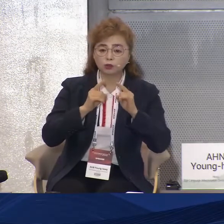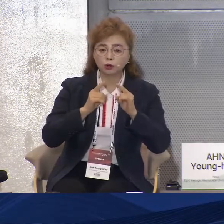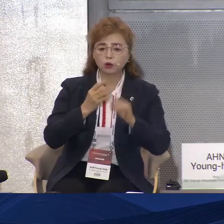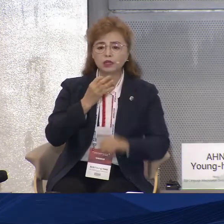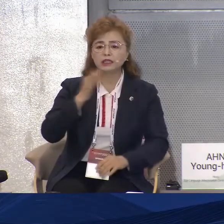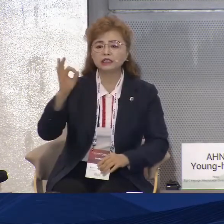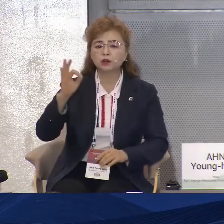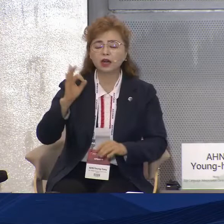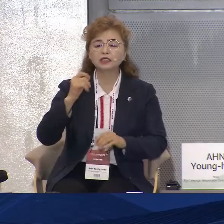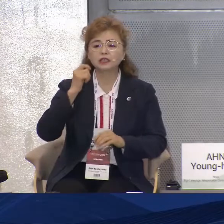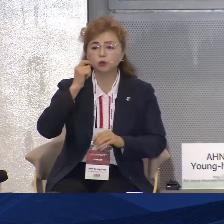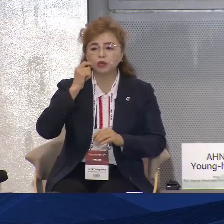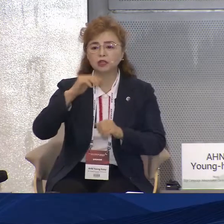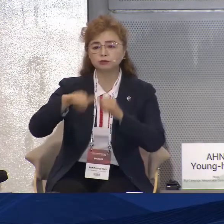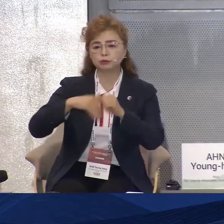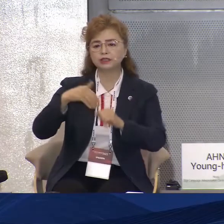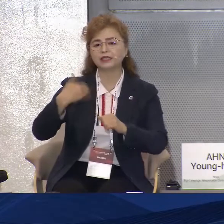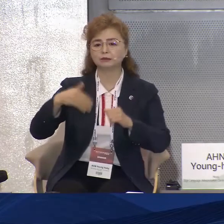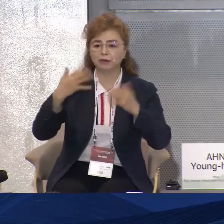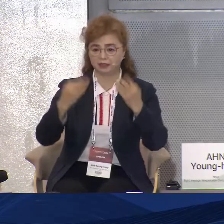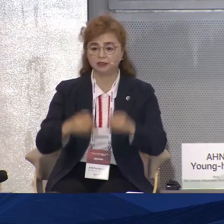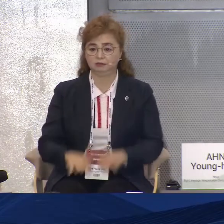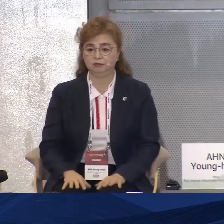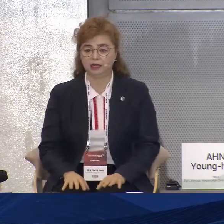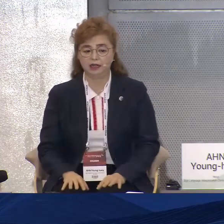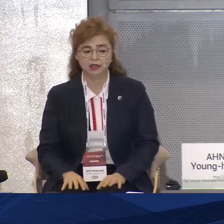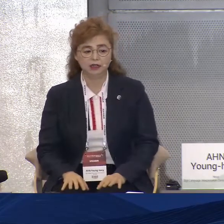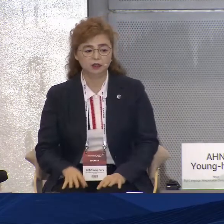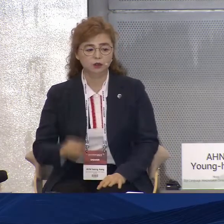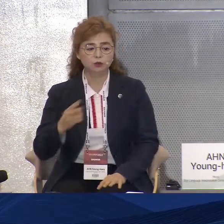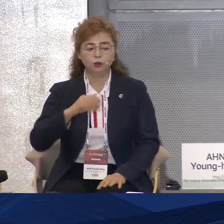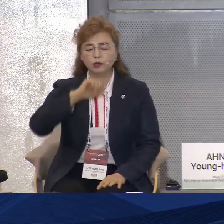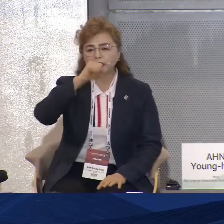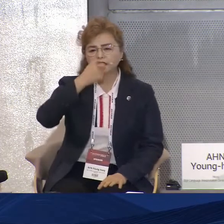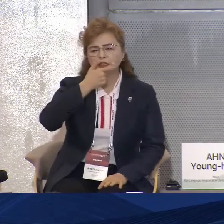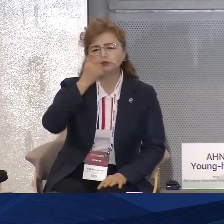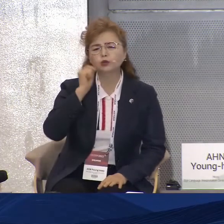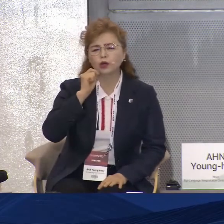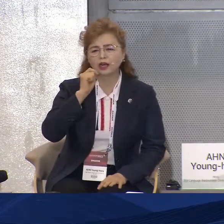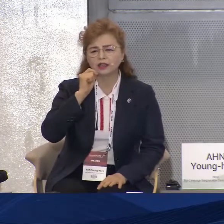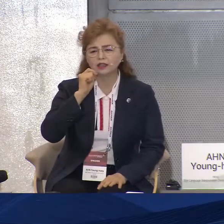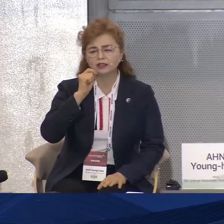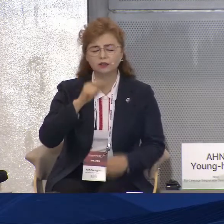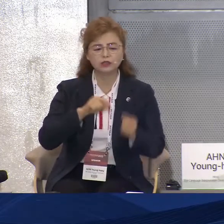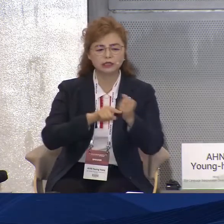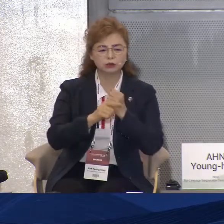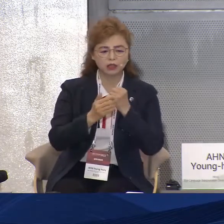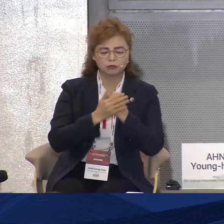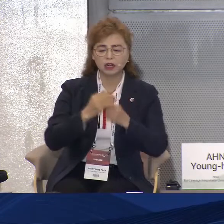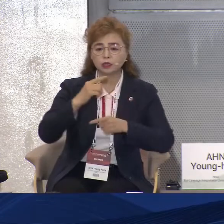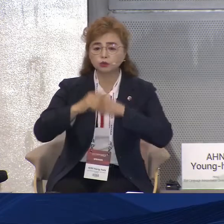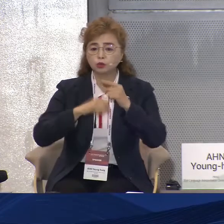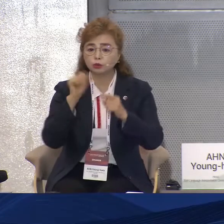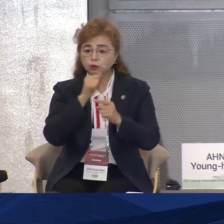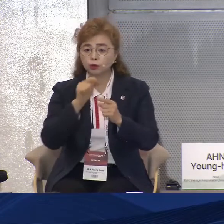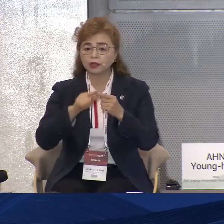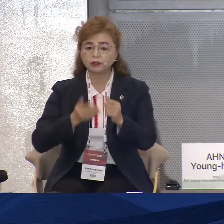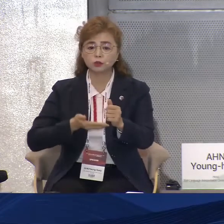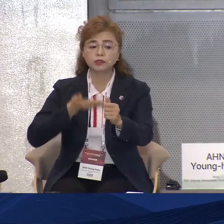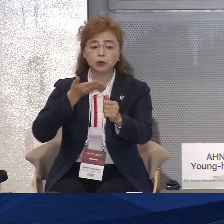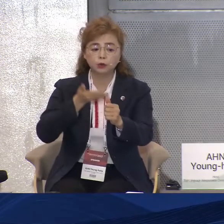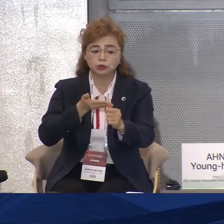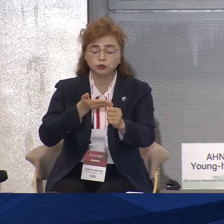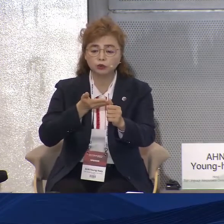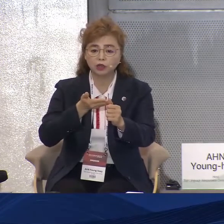한국인에게 언어로서 인정하지 못하는 부분이 아직 많이 있습니다. 또 예산이 부족한 그런 이유 때문에 수어